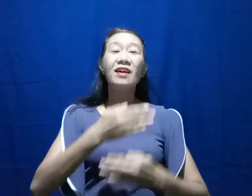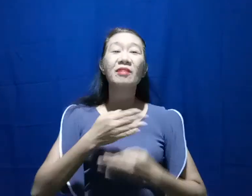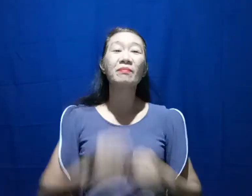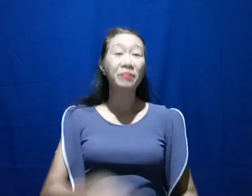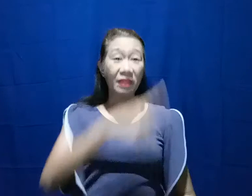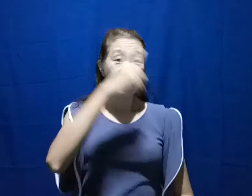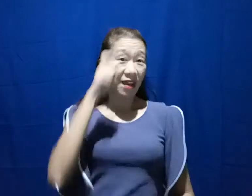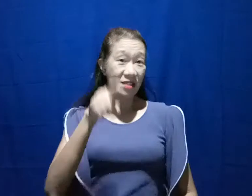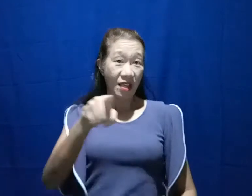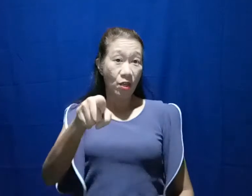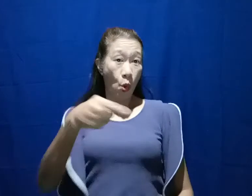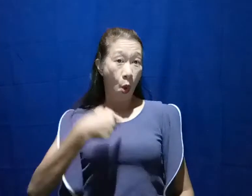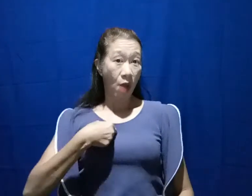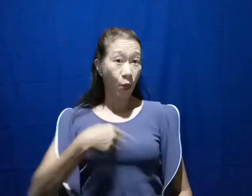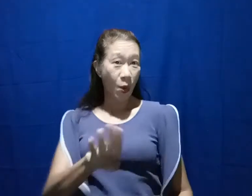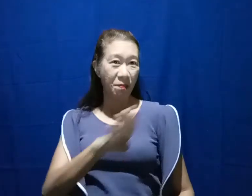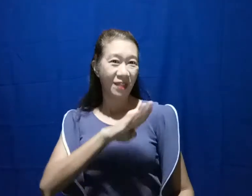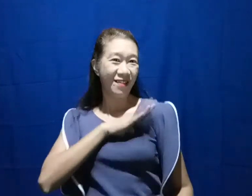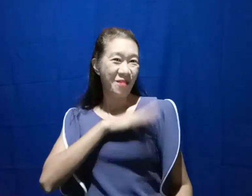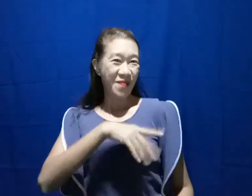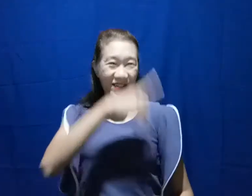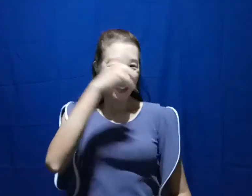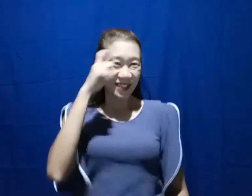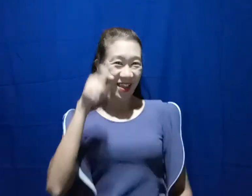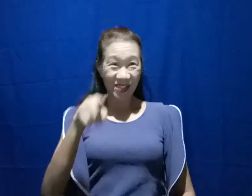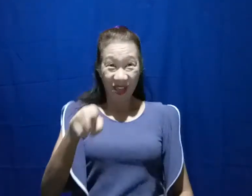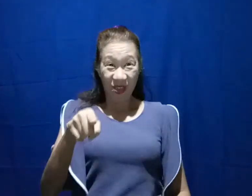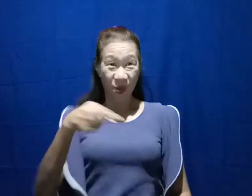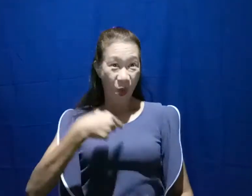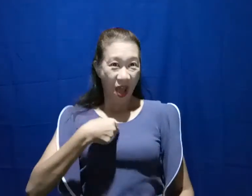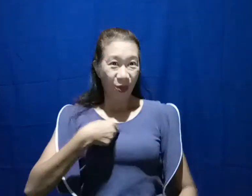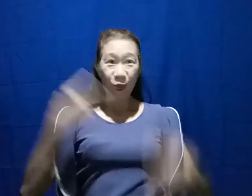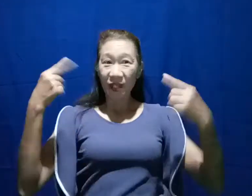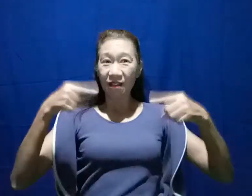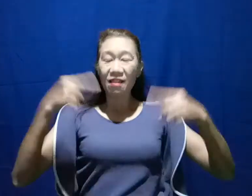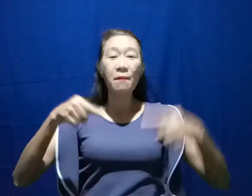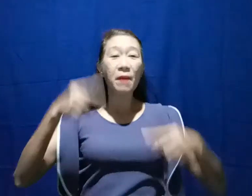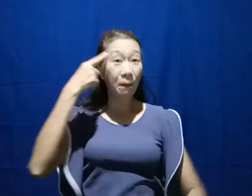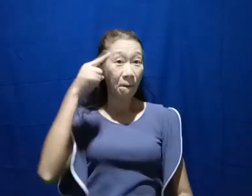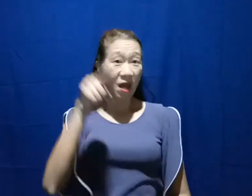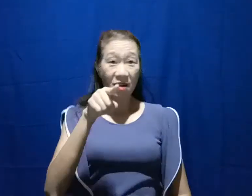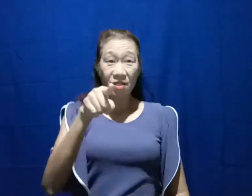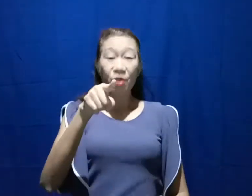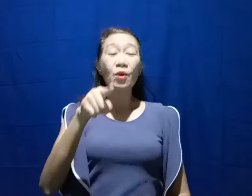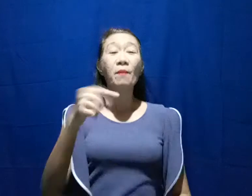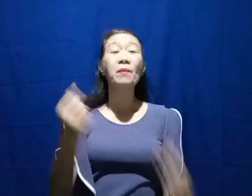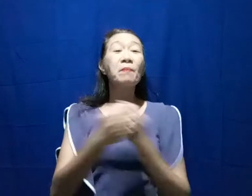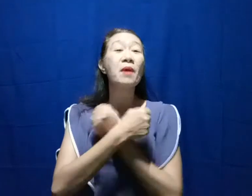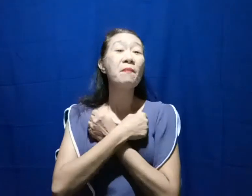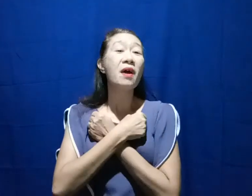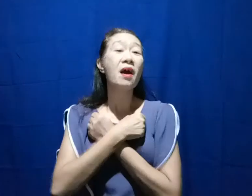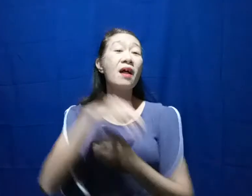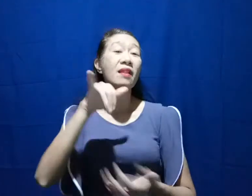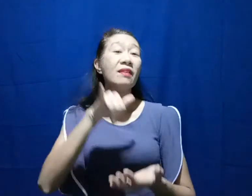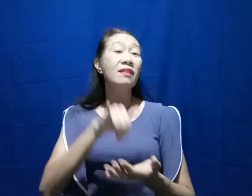Dahil sa'yo ako'y matapan, dahil sa'yo ako'y lalaban Dahil sa'yo, mga mahal na